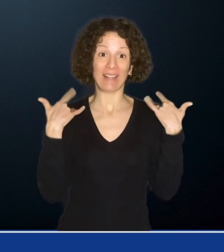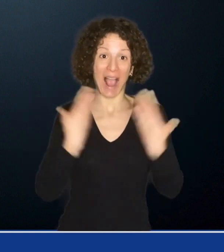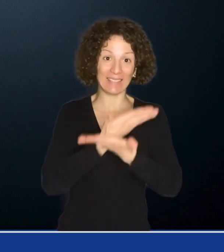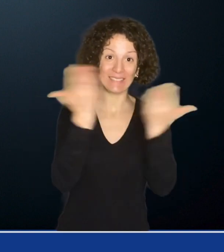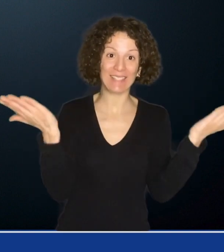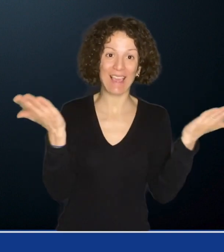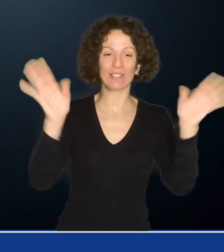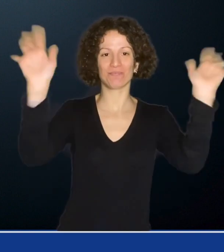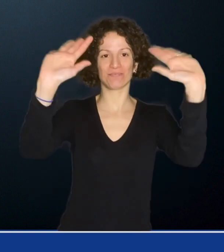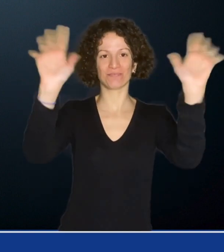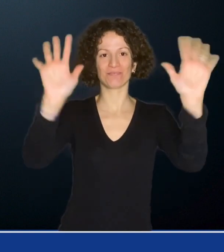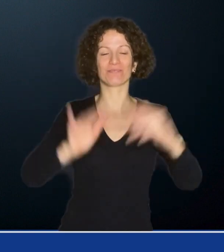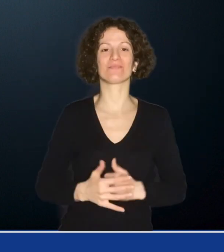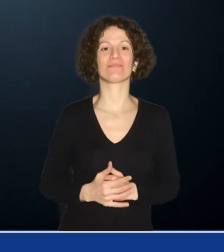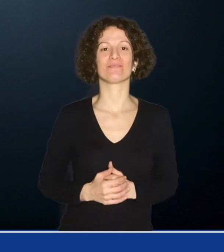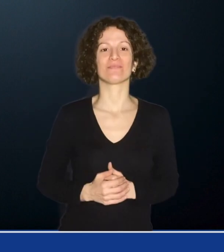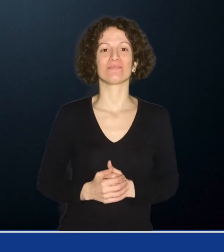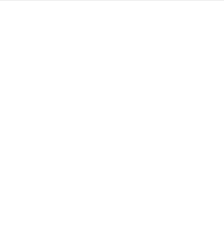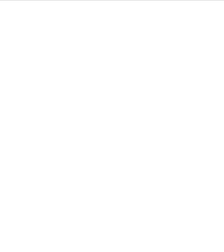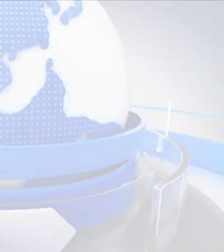Grazie e ciao a tutti